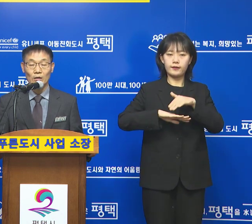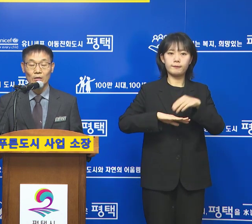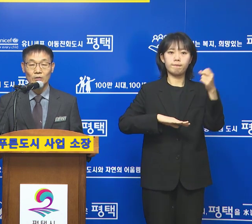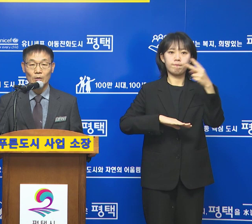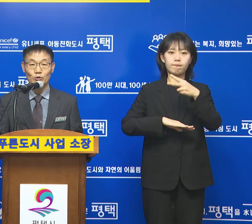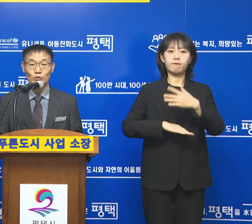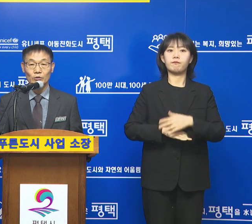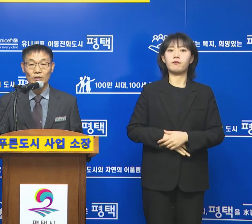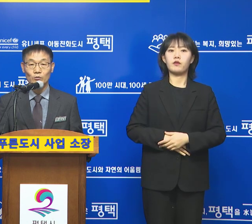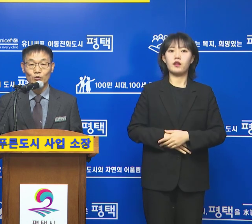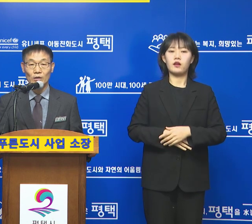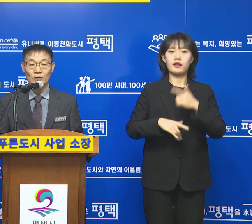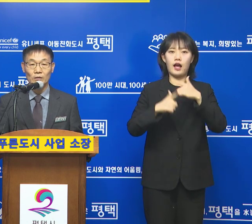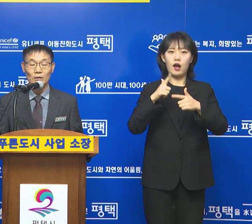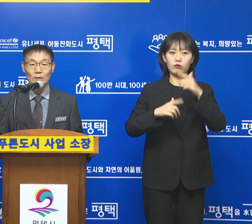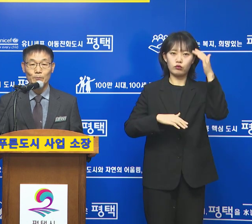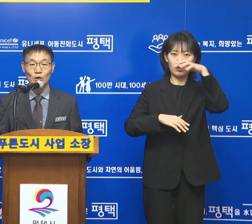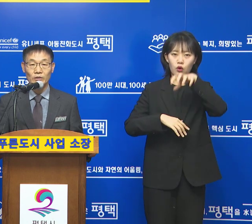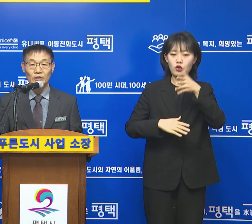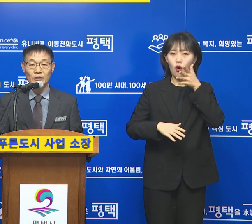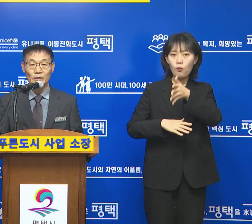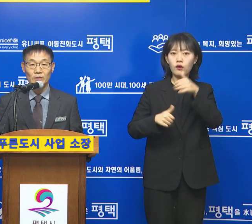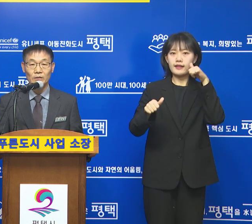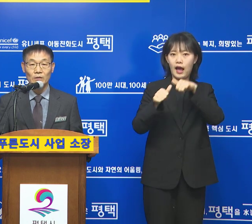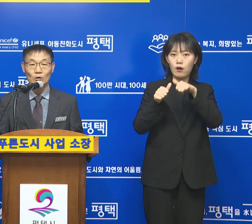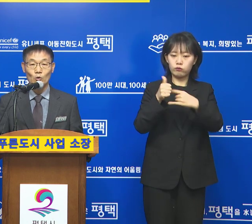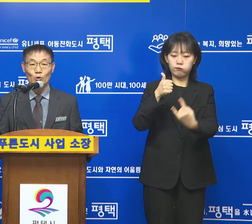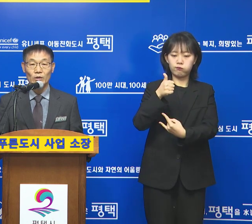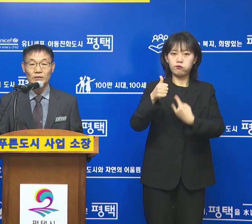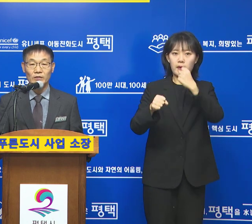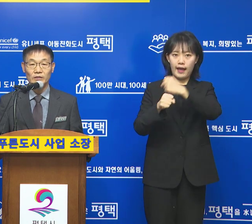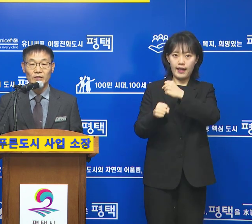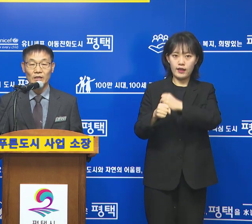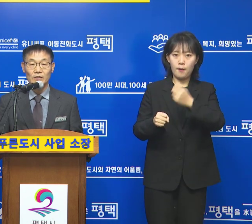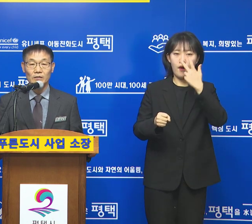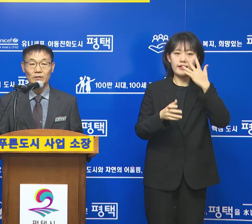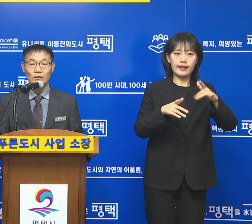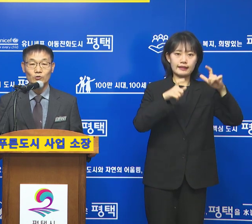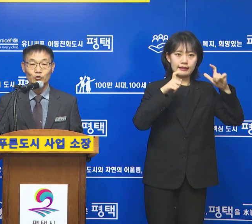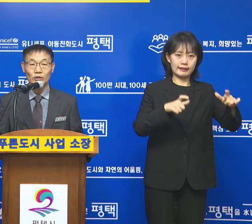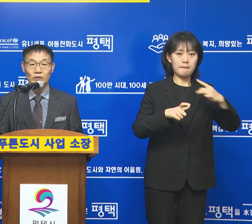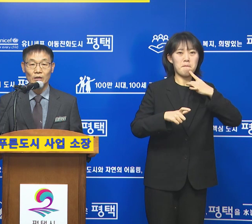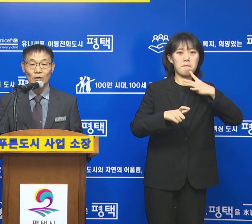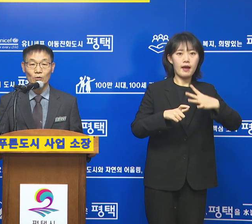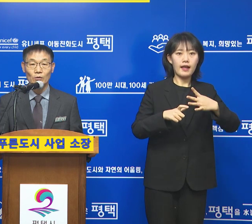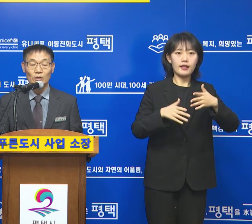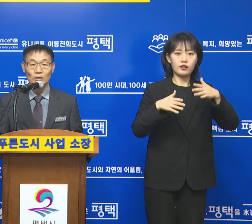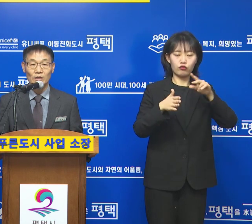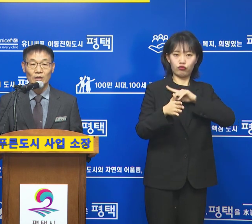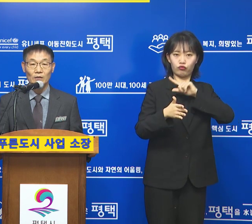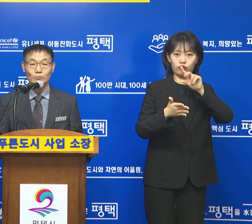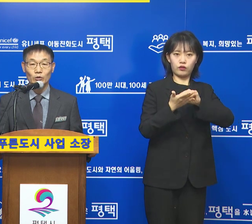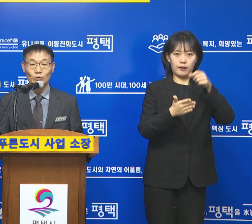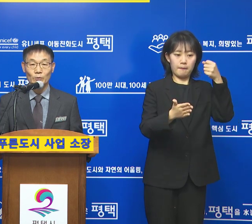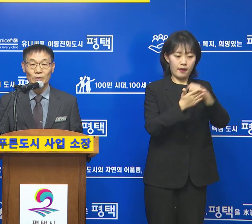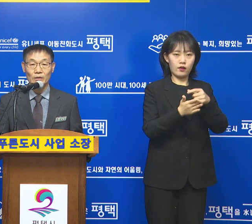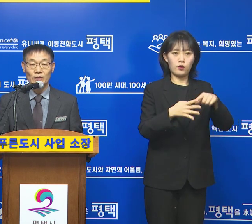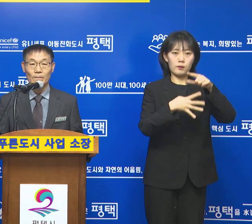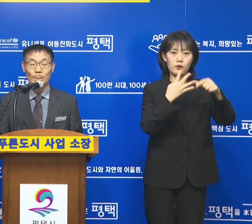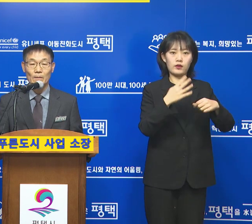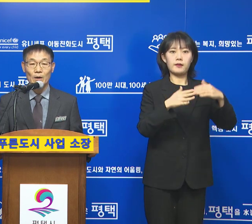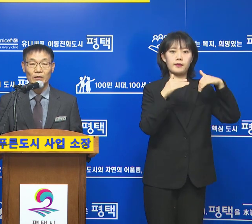전문가 자문위원단을 구성하여 평택시만의 고유한 특징을 살린 주제를 정하고 다양한